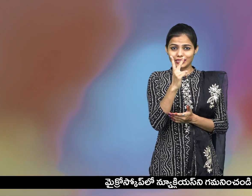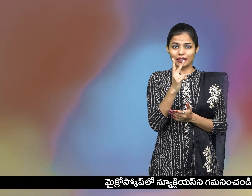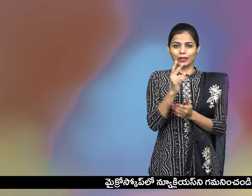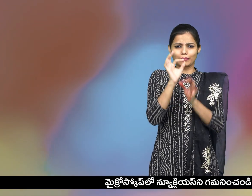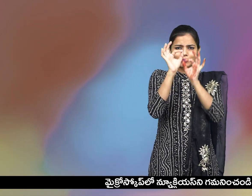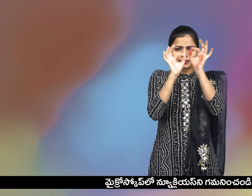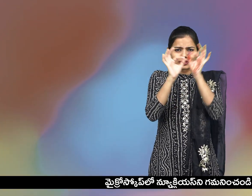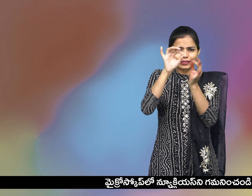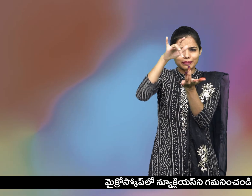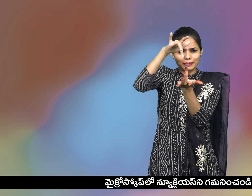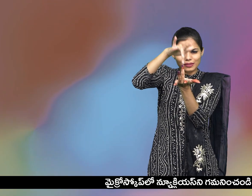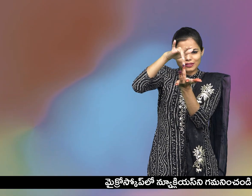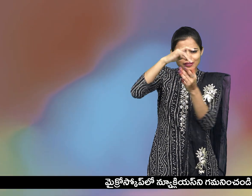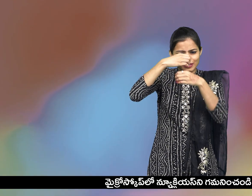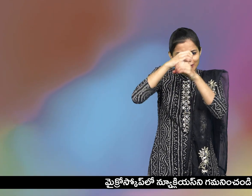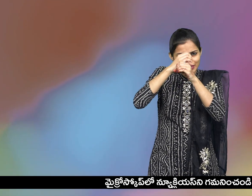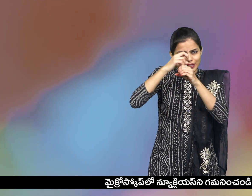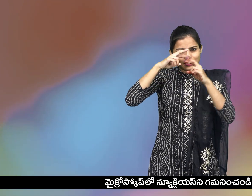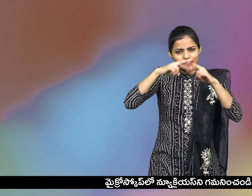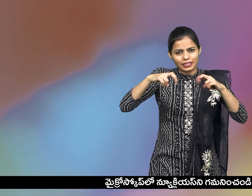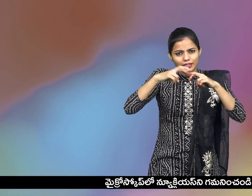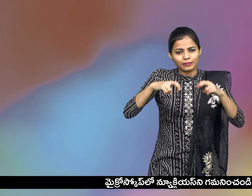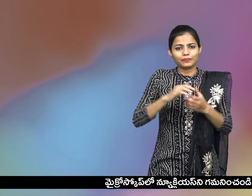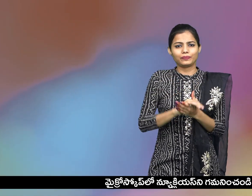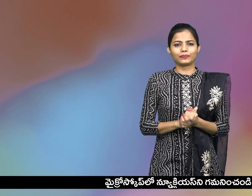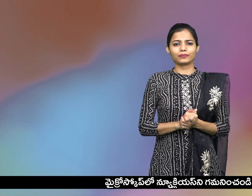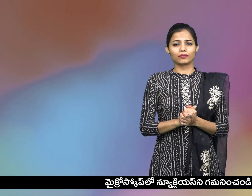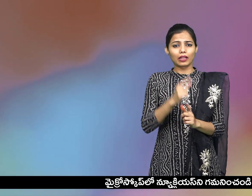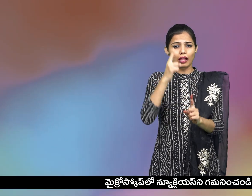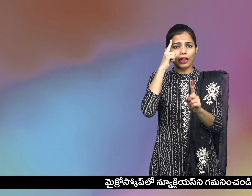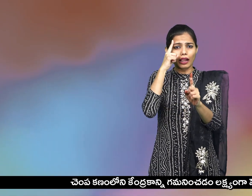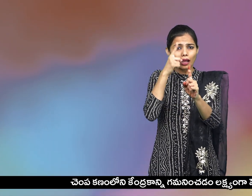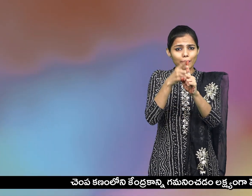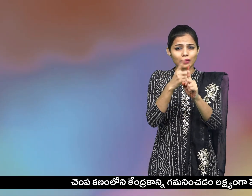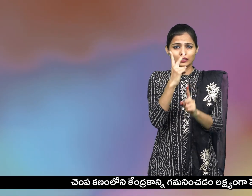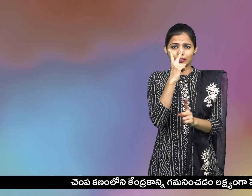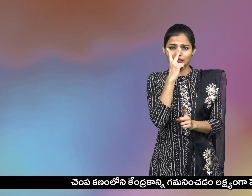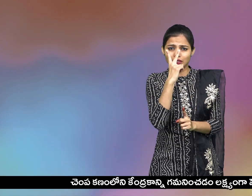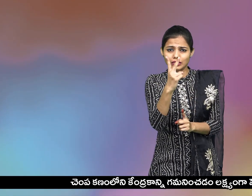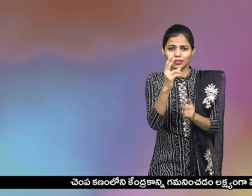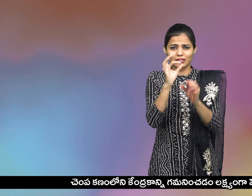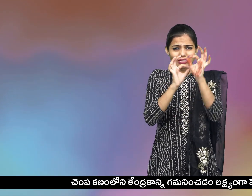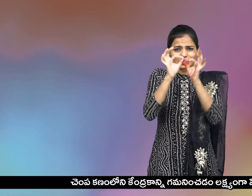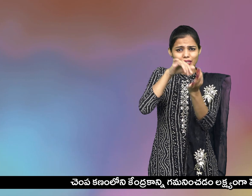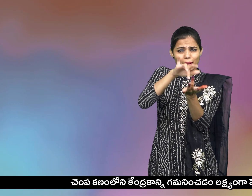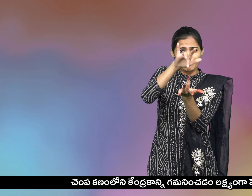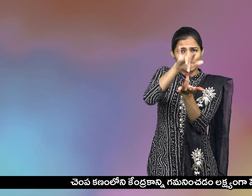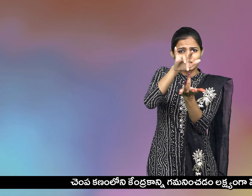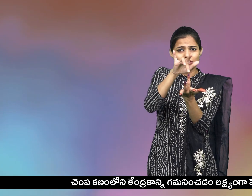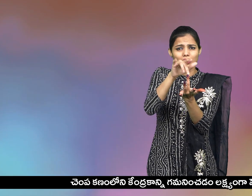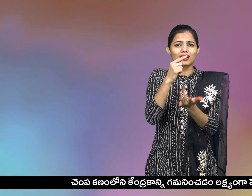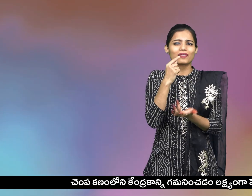మైక్రోస్కోప్లో న్యూక్లియస్ని గమనించండి. చెంప కణంలోని కేంద్రకాన్ని గమనించడం